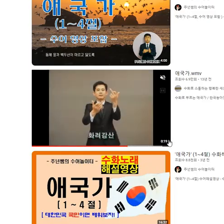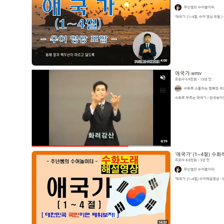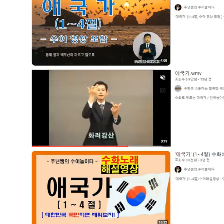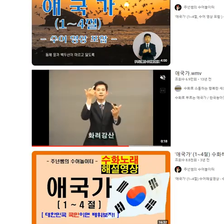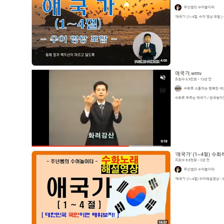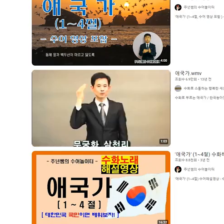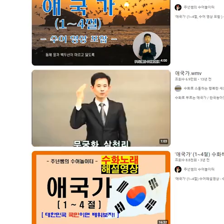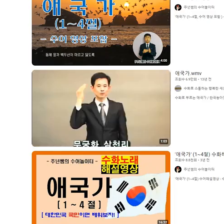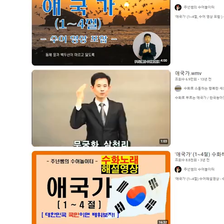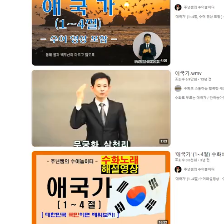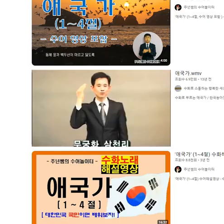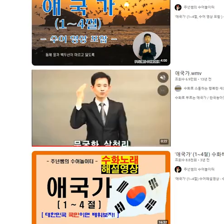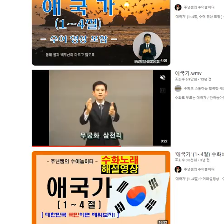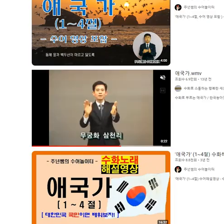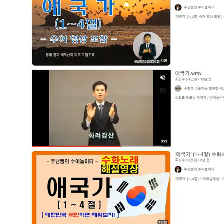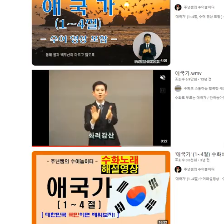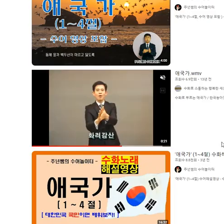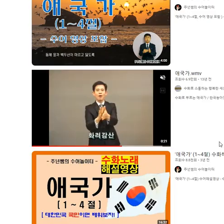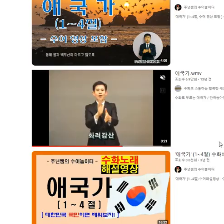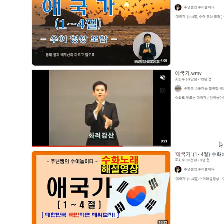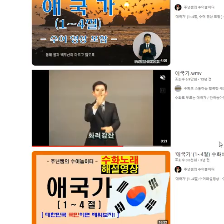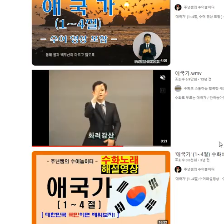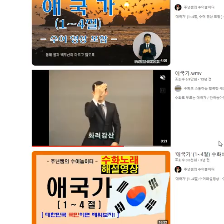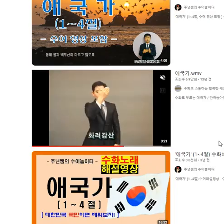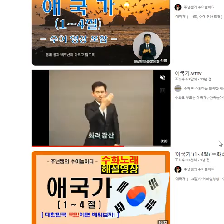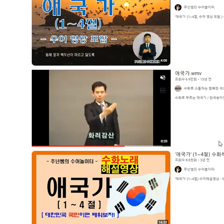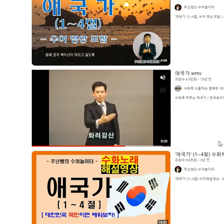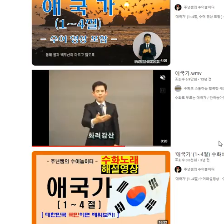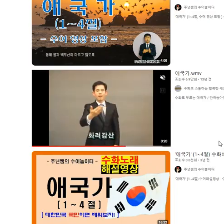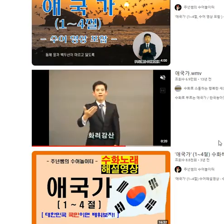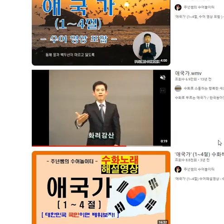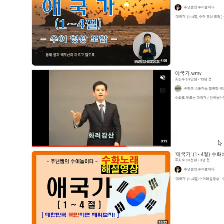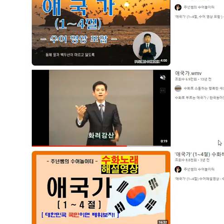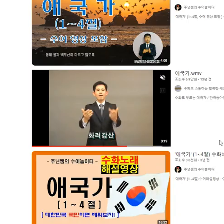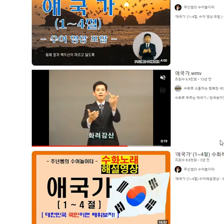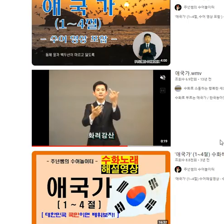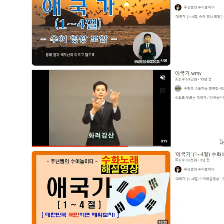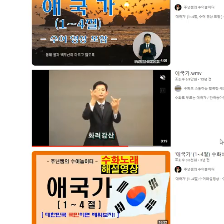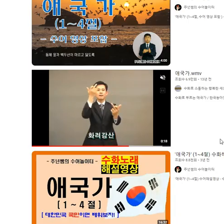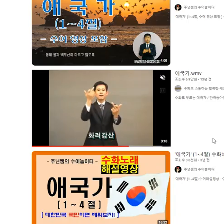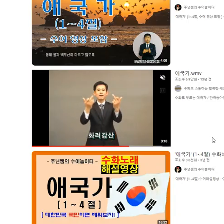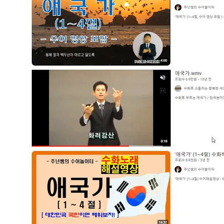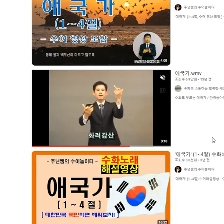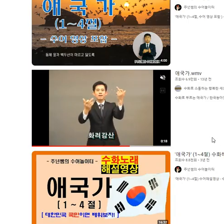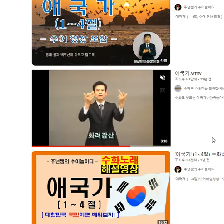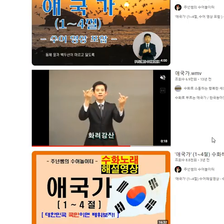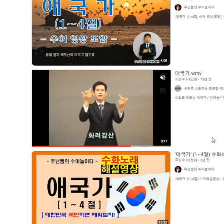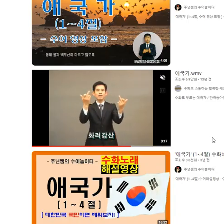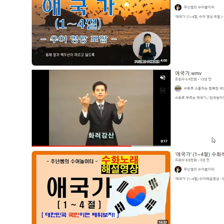미상인데 공식적으로는 지금 애국가는 작사는 미상이죠. 근데 뭐